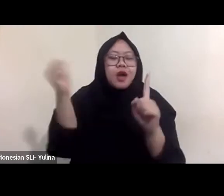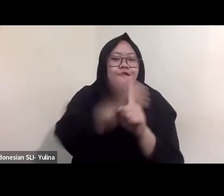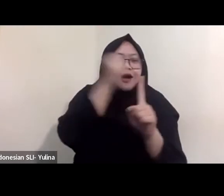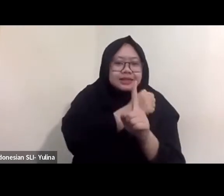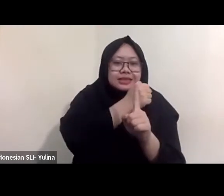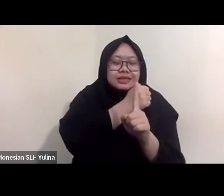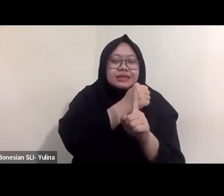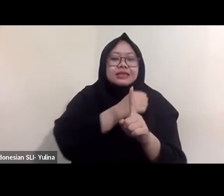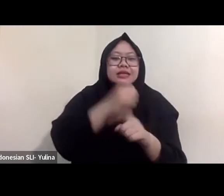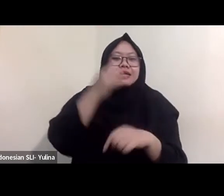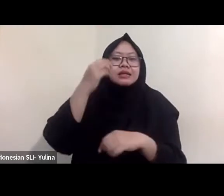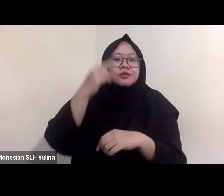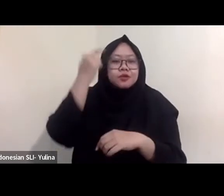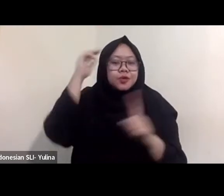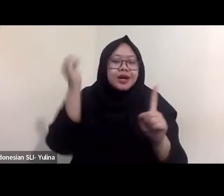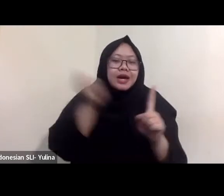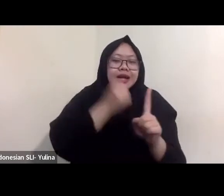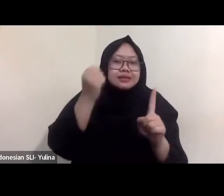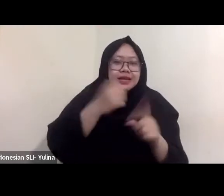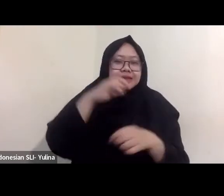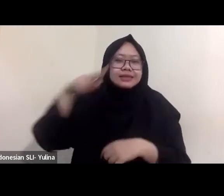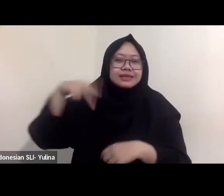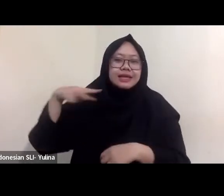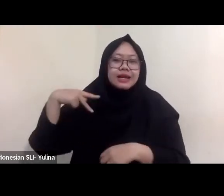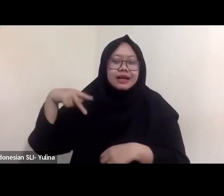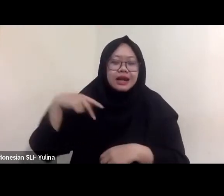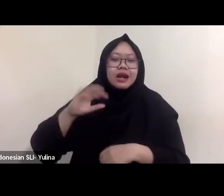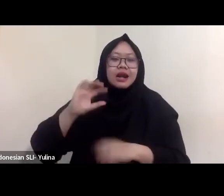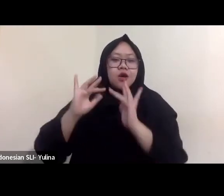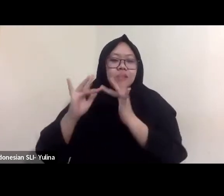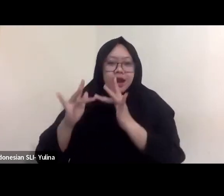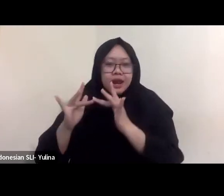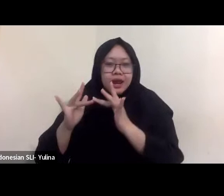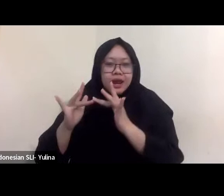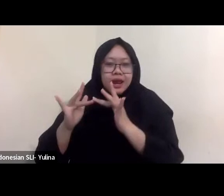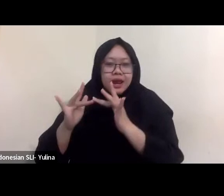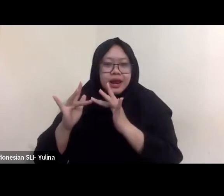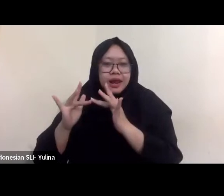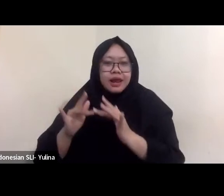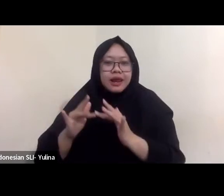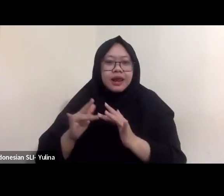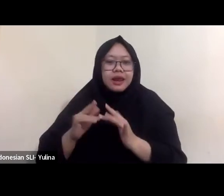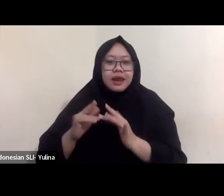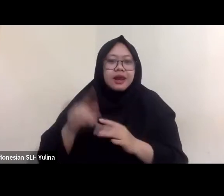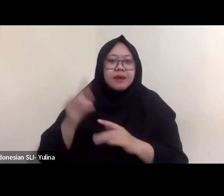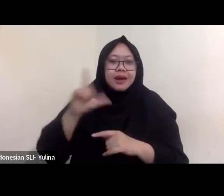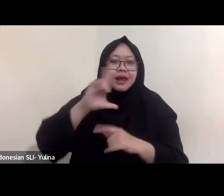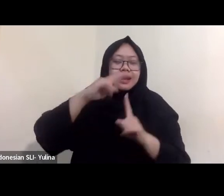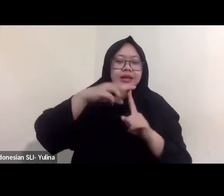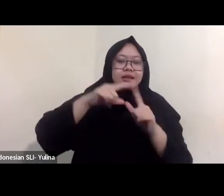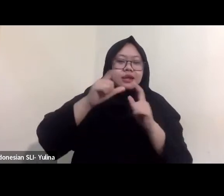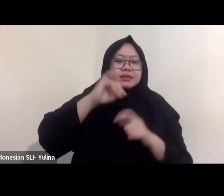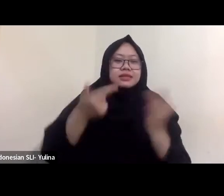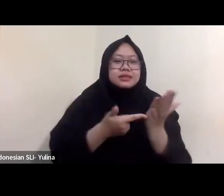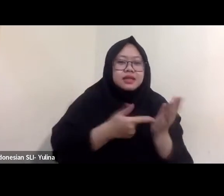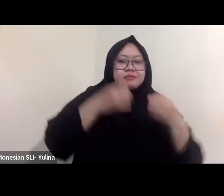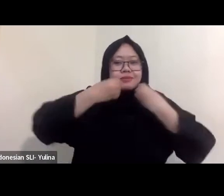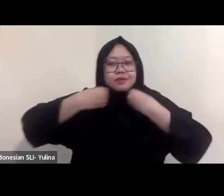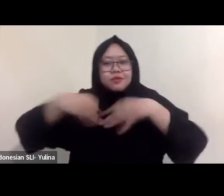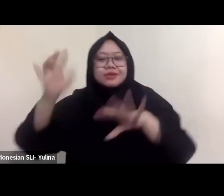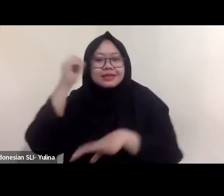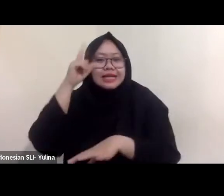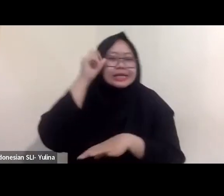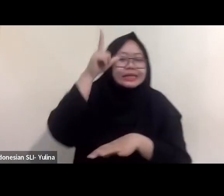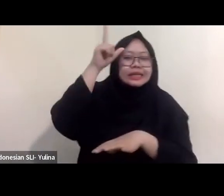yang mendorong partisipasi berbagai pihak, terutama melalui literasi digital, penyebarluasan kesadaran, saluran